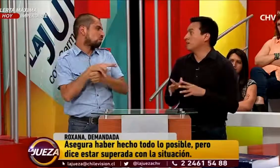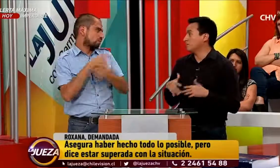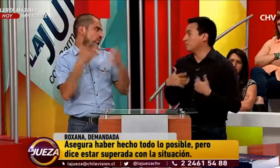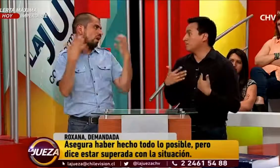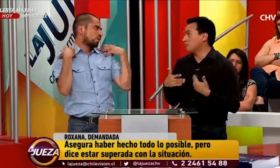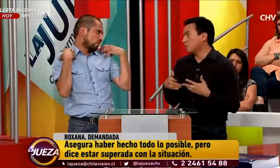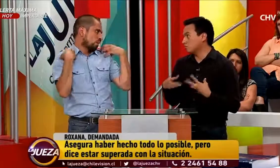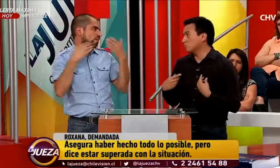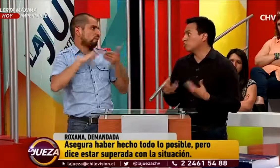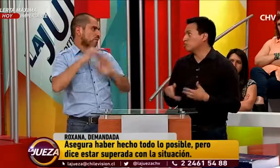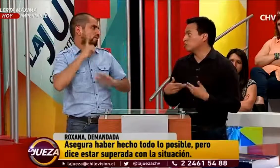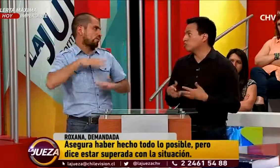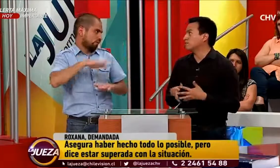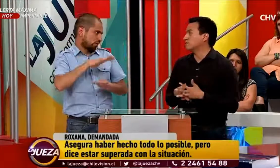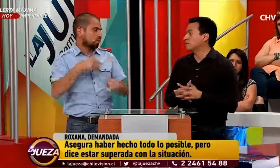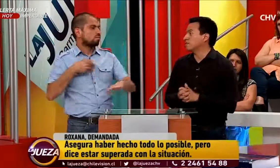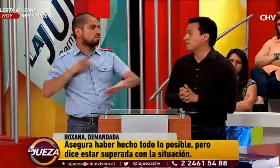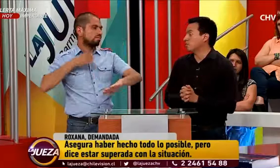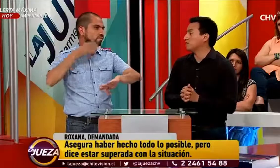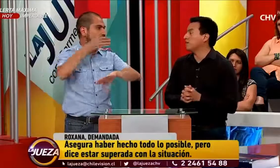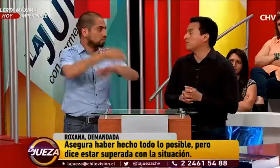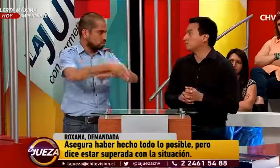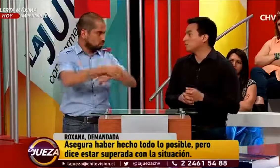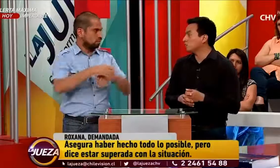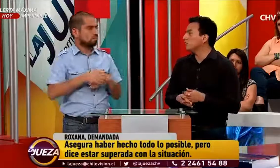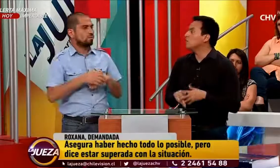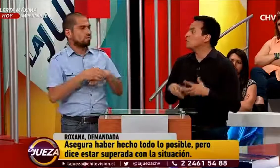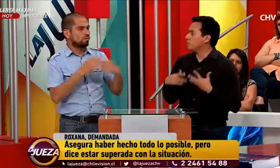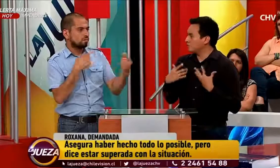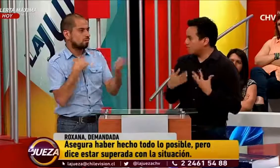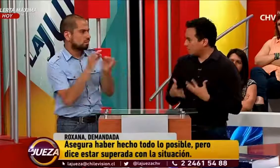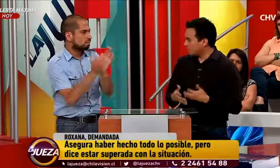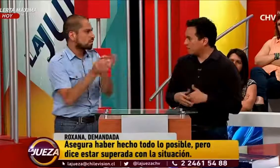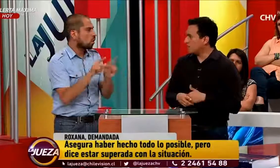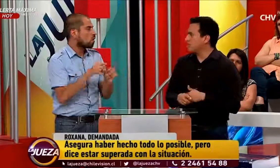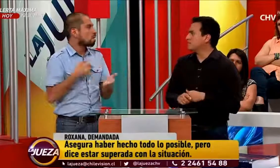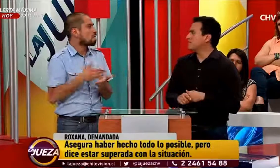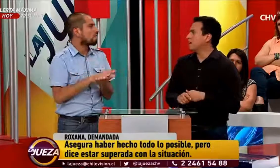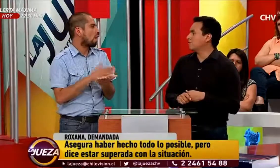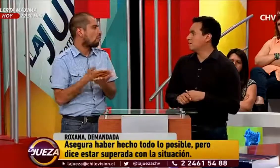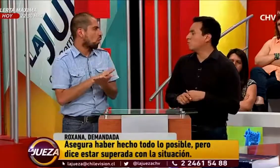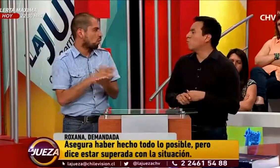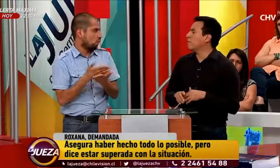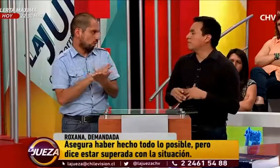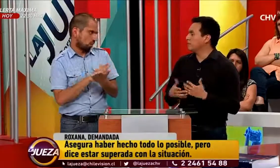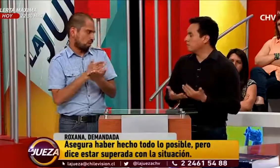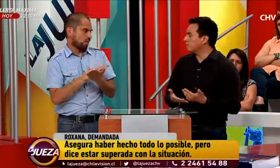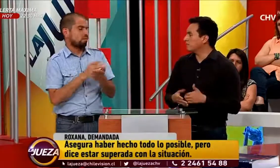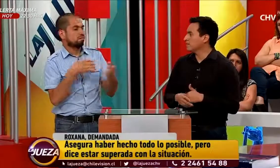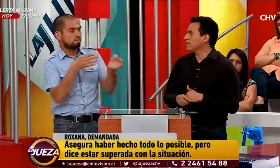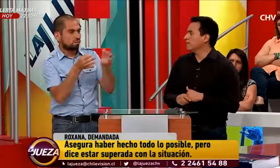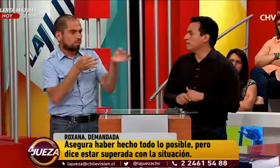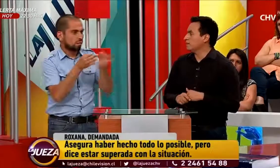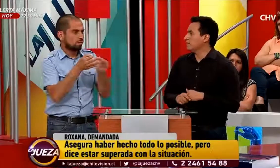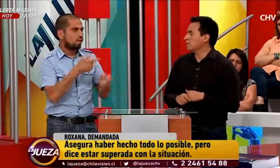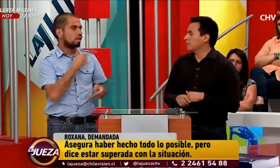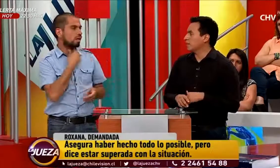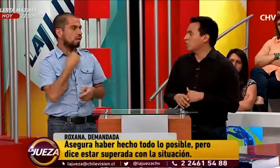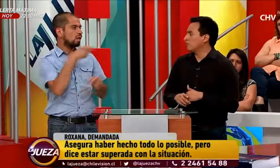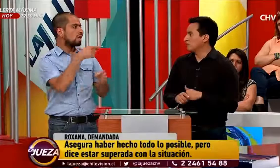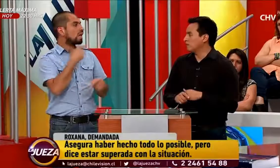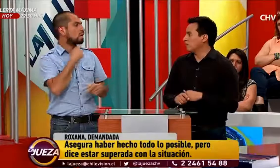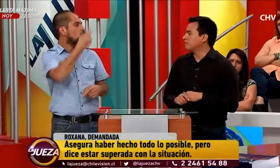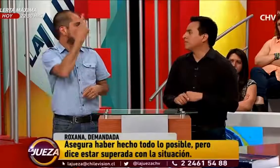físicamente, como soy supervisor de este sistema de videollamadas para sordos, fui físicamente al IPS a ser como un mediador y preguntar qué es lo que